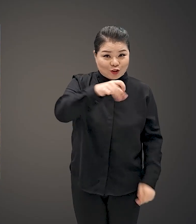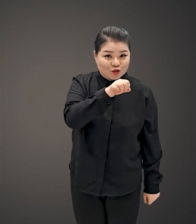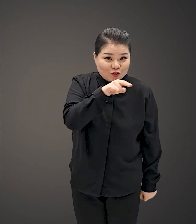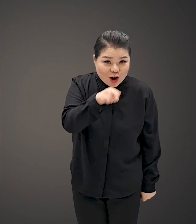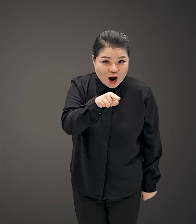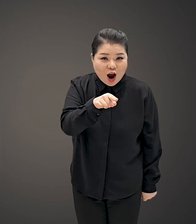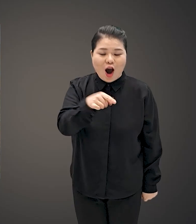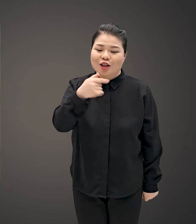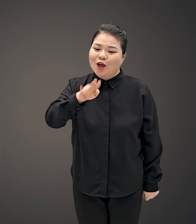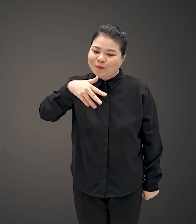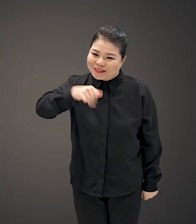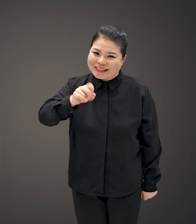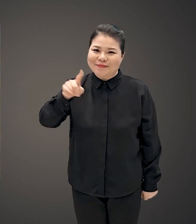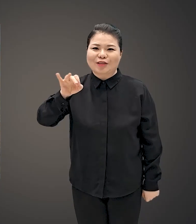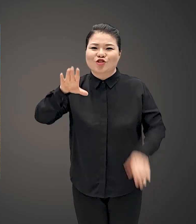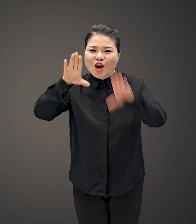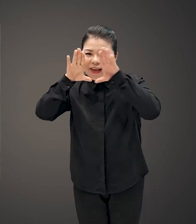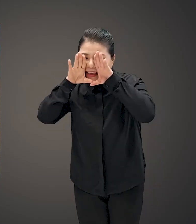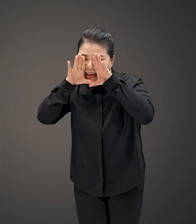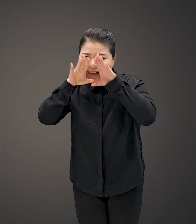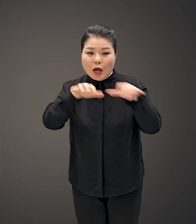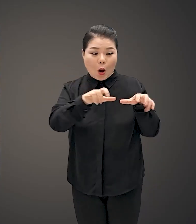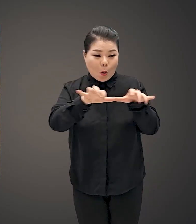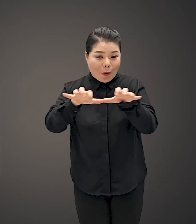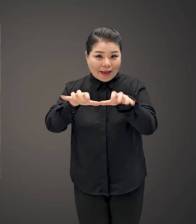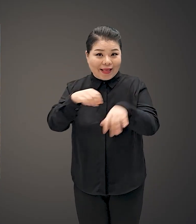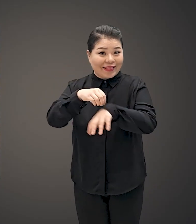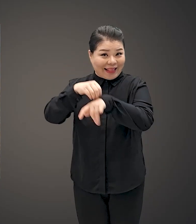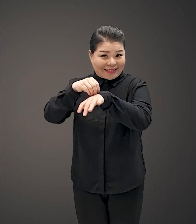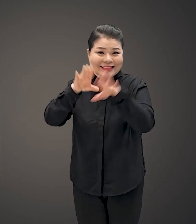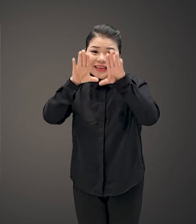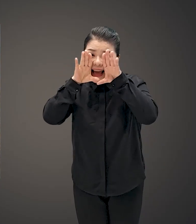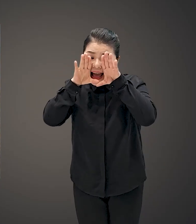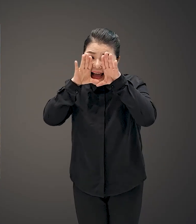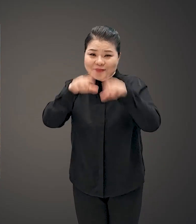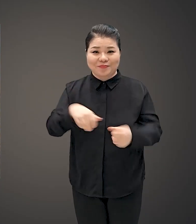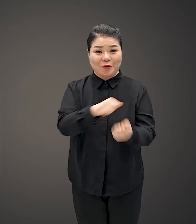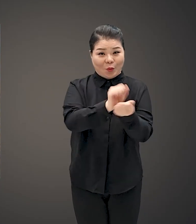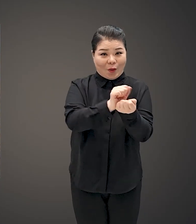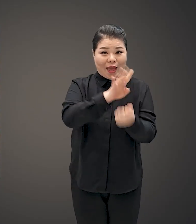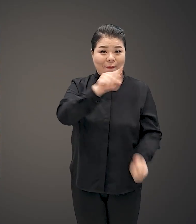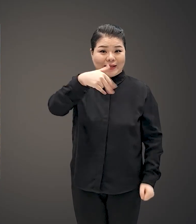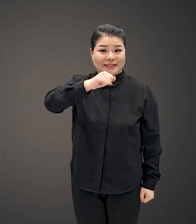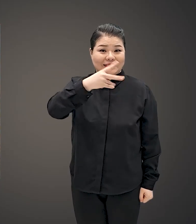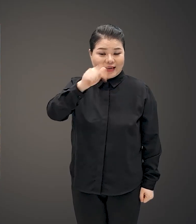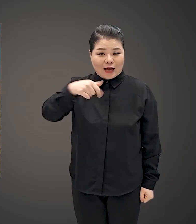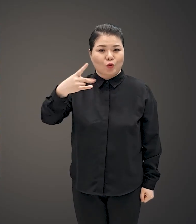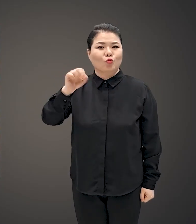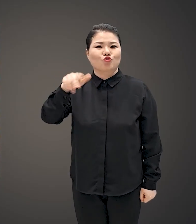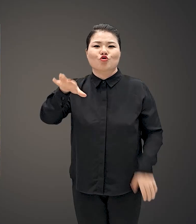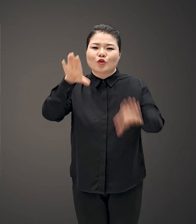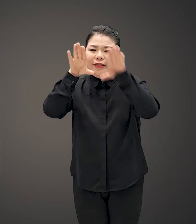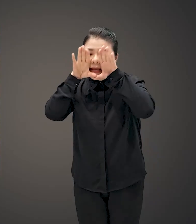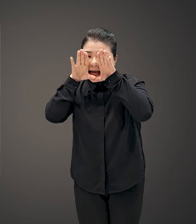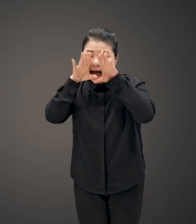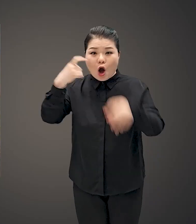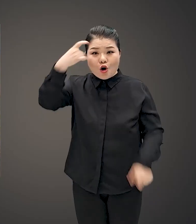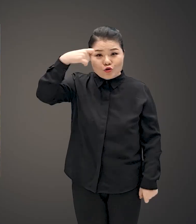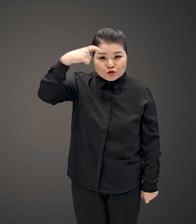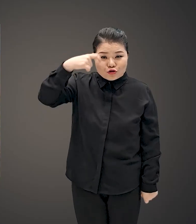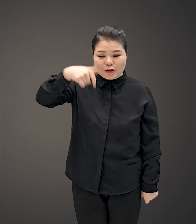숭어야, 넙치야, 망둥어야, 꽃게야, 낙지야, 바지락아, 구라,